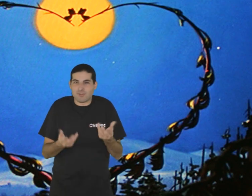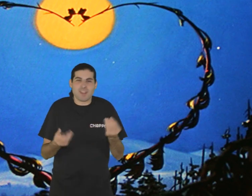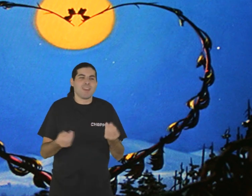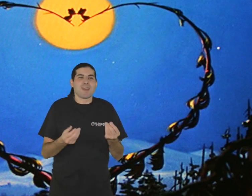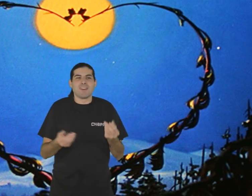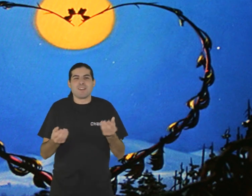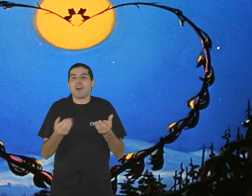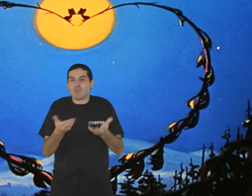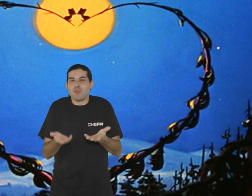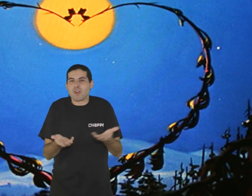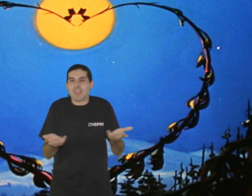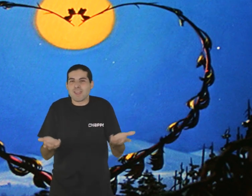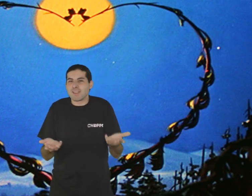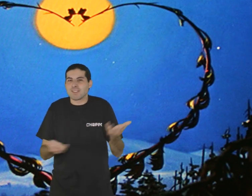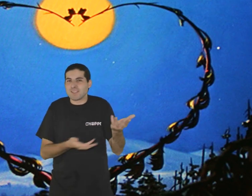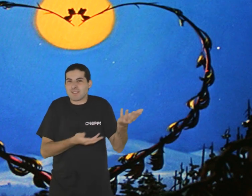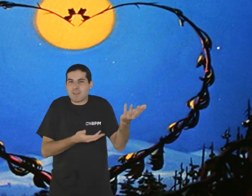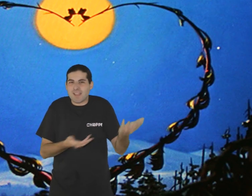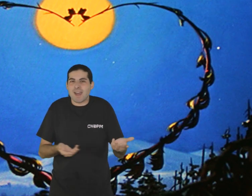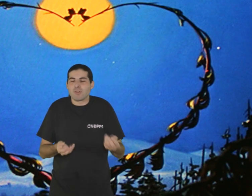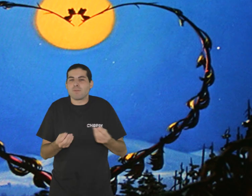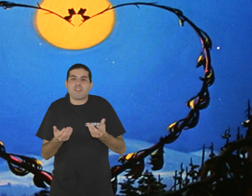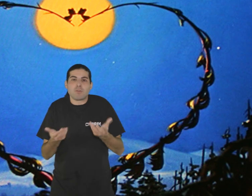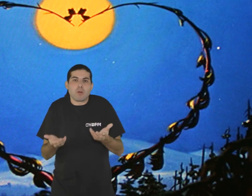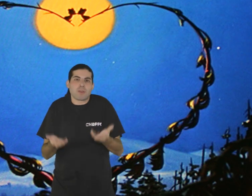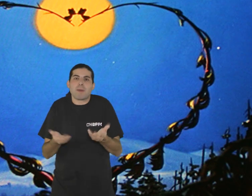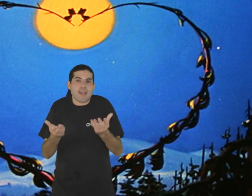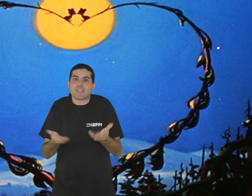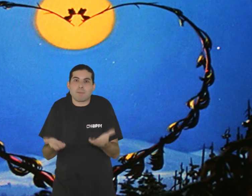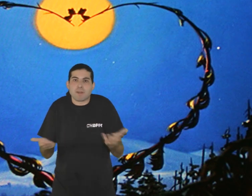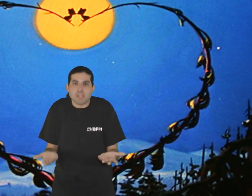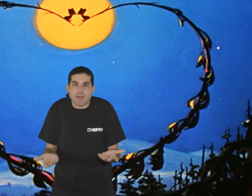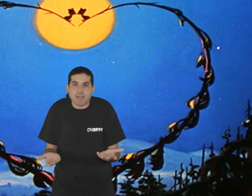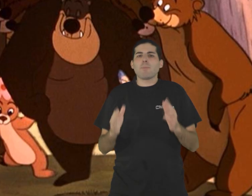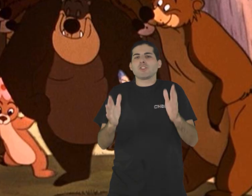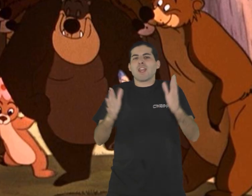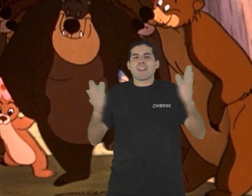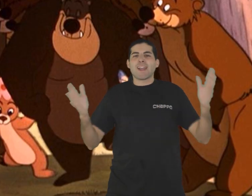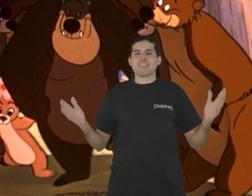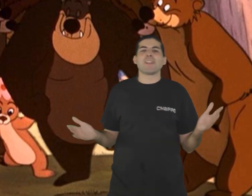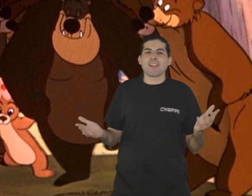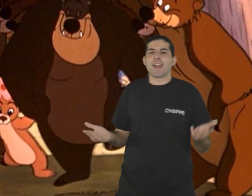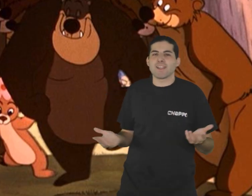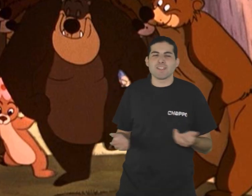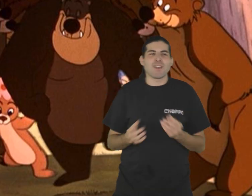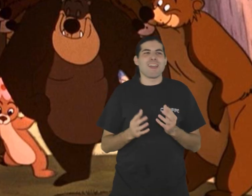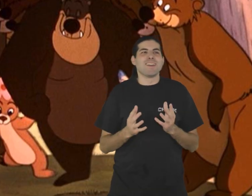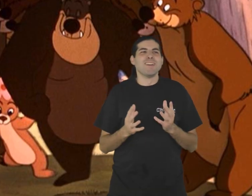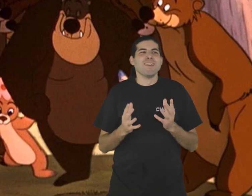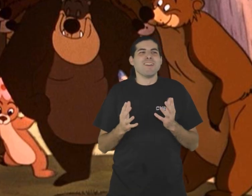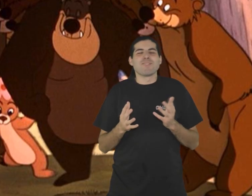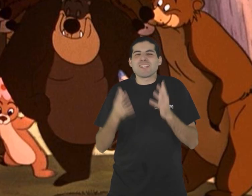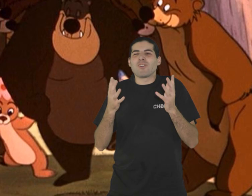non l'adattatore, l'autore americano, io avrei fatto in modo che parlasse sempre rima. E poi c'è la cagata delle cagate,